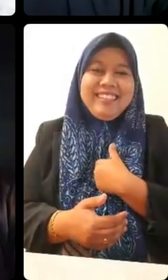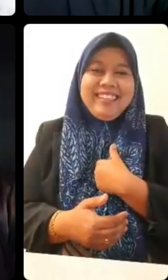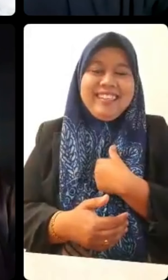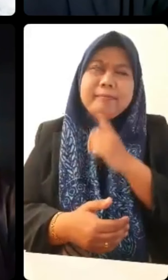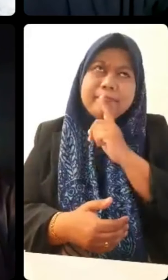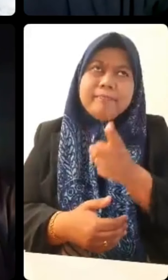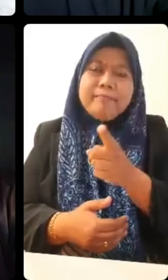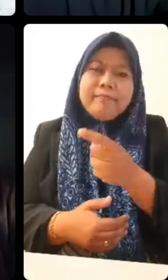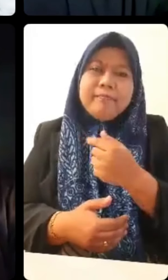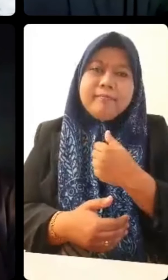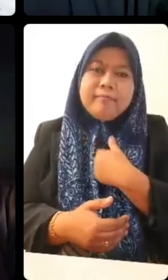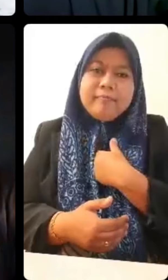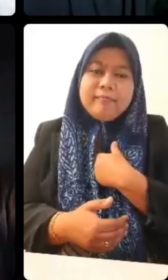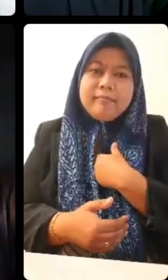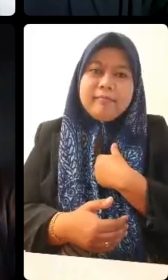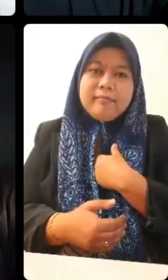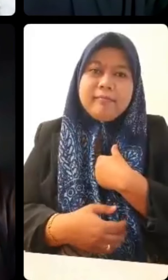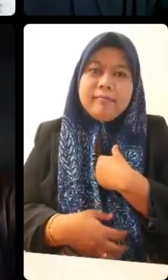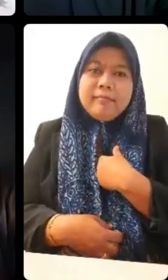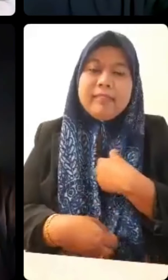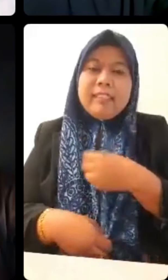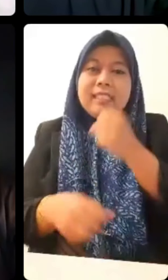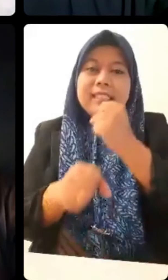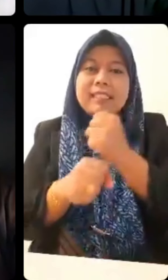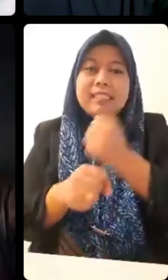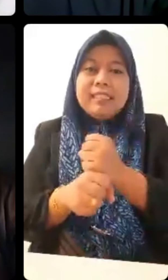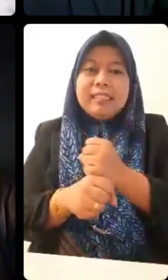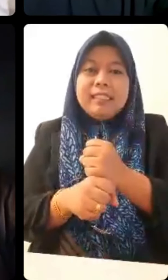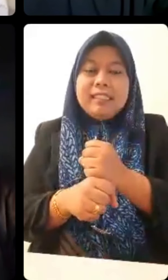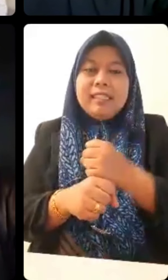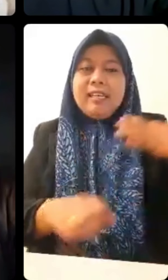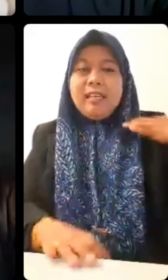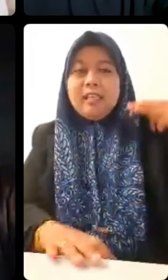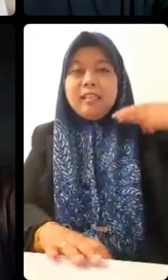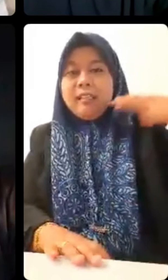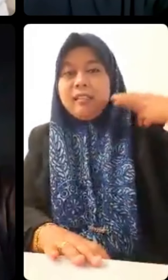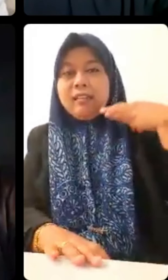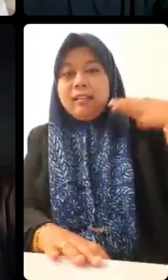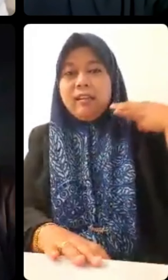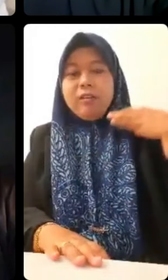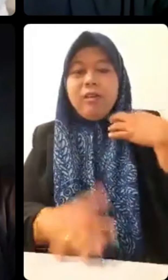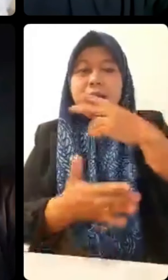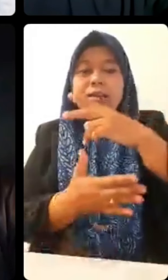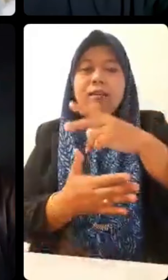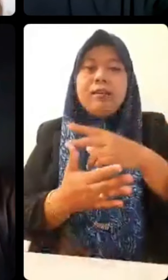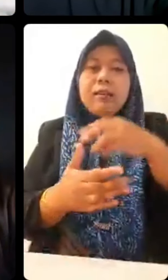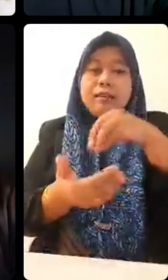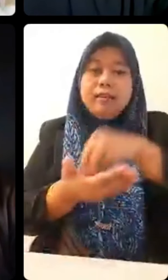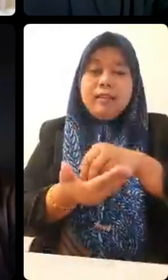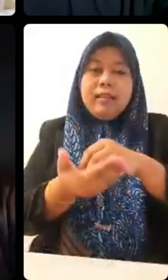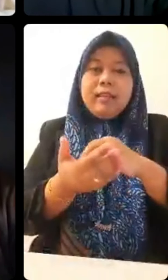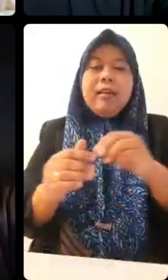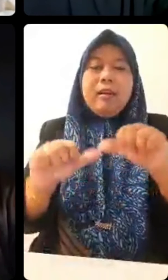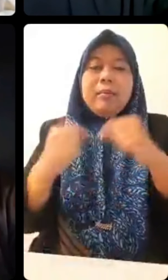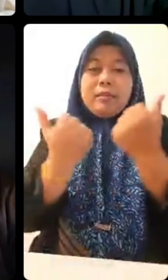di sebalik bertugas sebagai sukarelawan di Persatuan Orang Pekak Negeri Sembilan sebagai tenaga pengajar di NESDA,